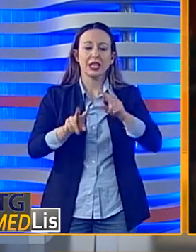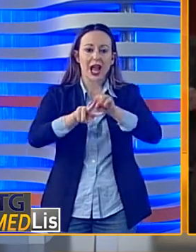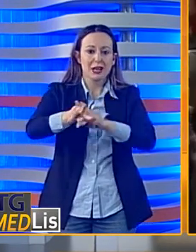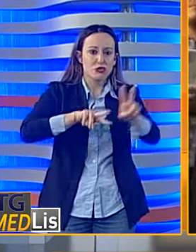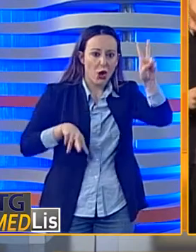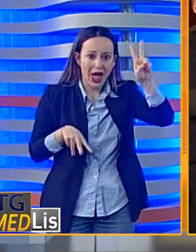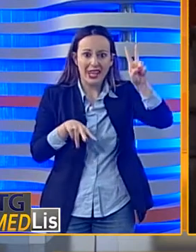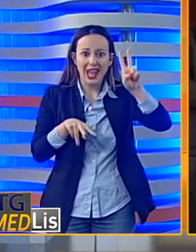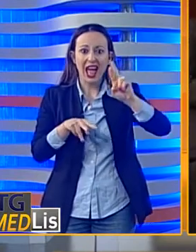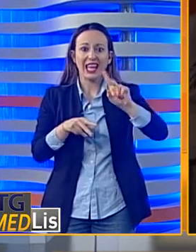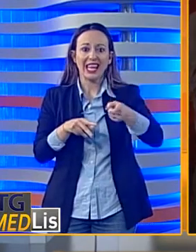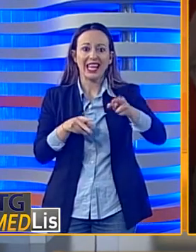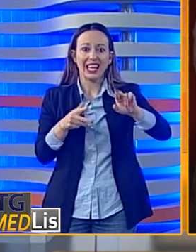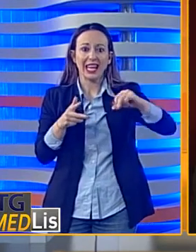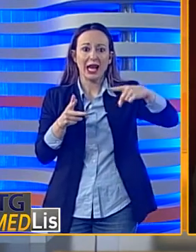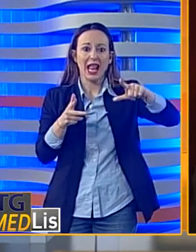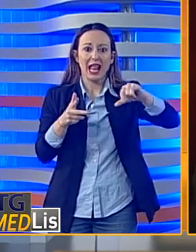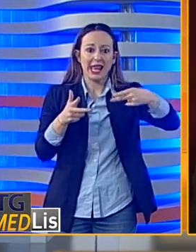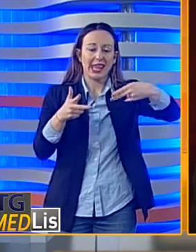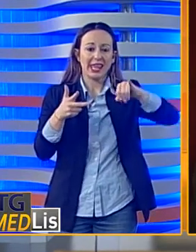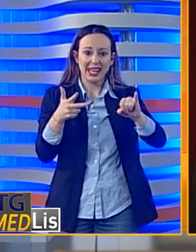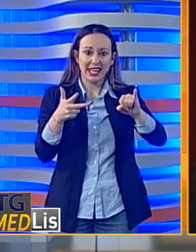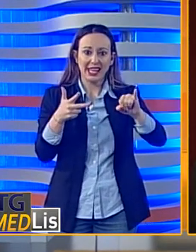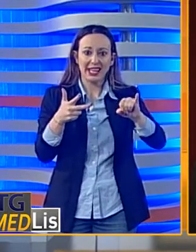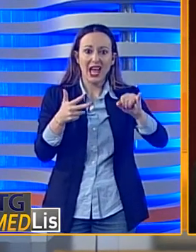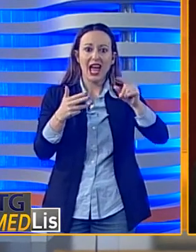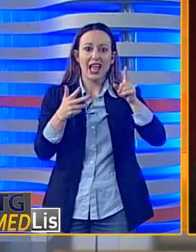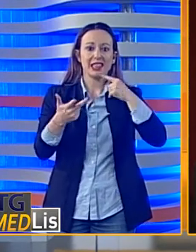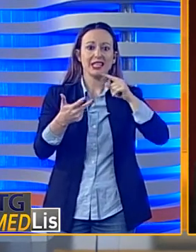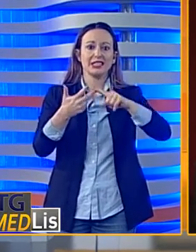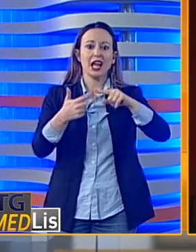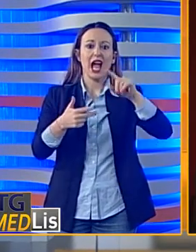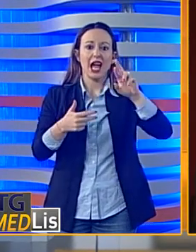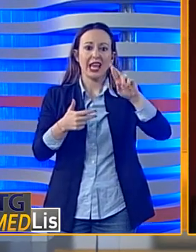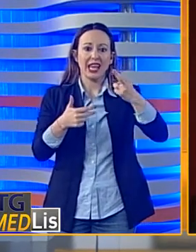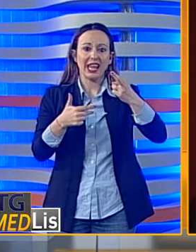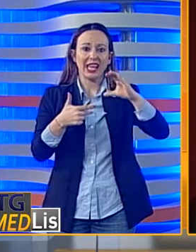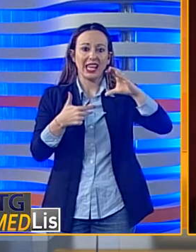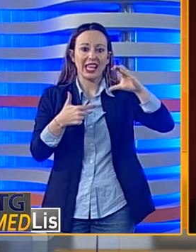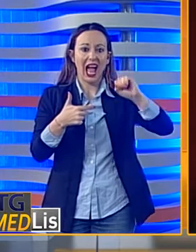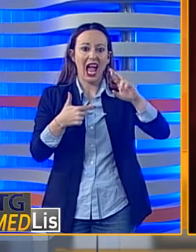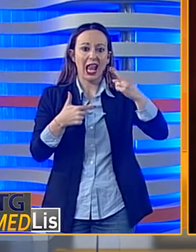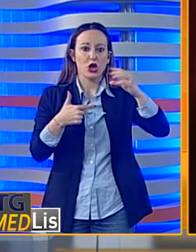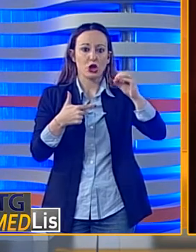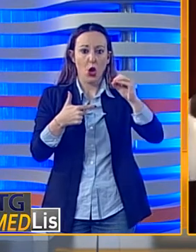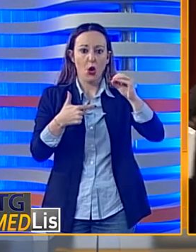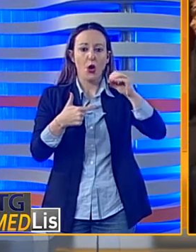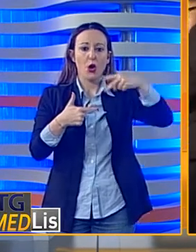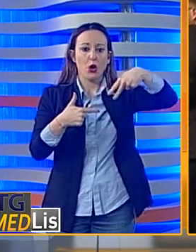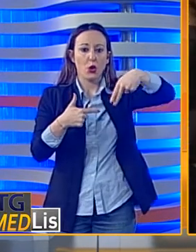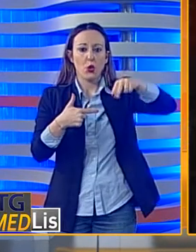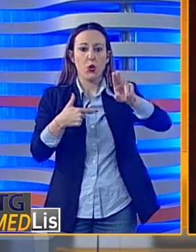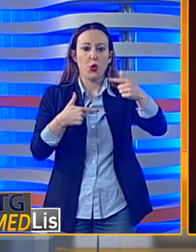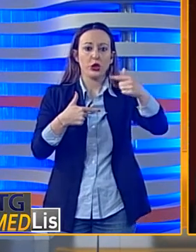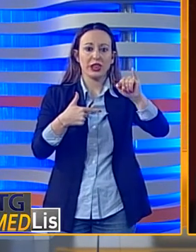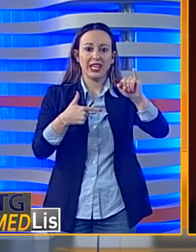nazionali grillini, tra cui anche gli indagati Riccardo Nuti e Giulia Di Vita. L'audio tira in ballo il candidato sindaco di